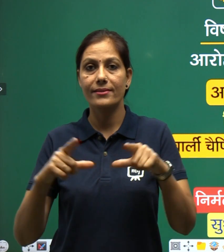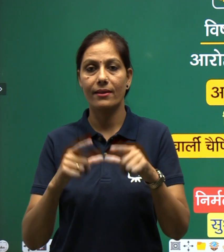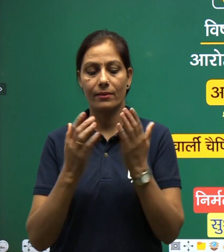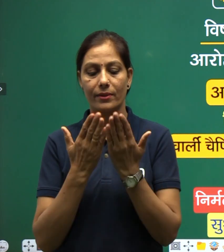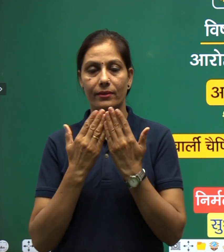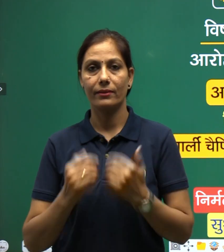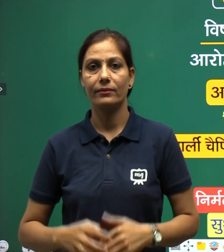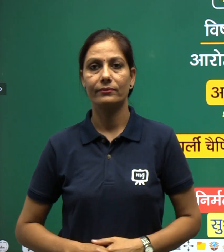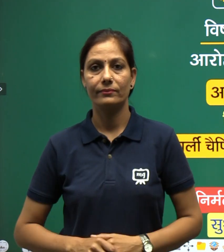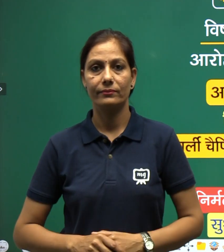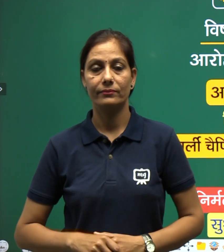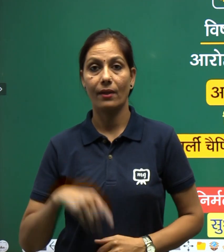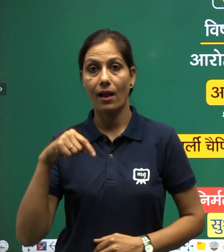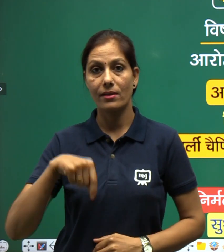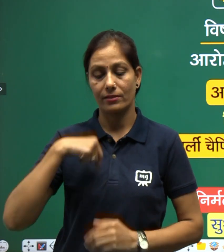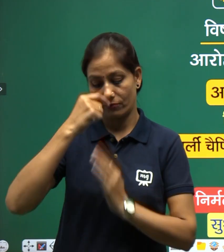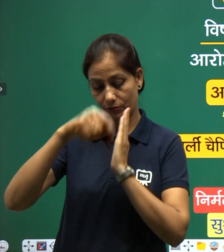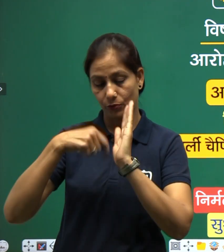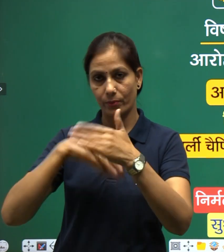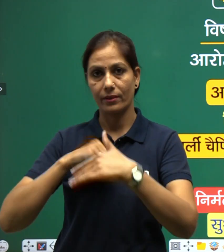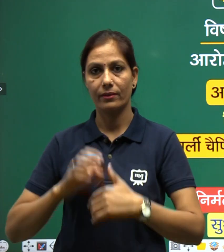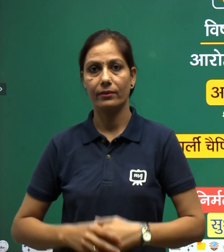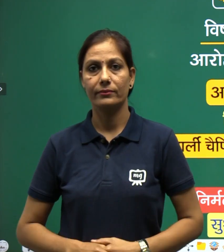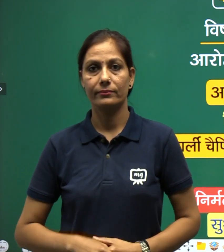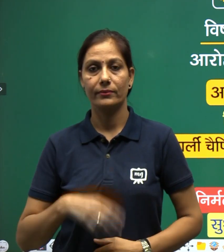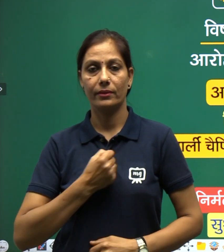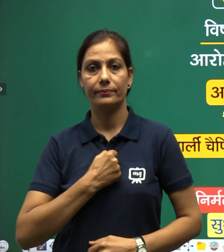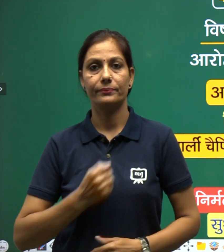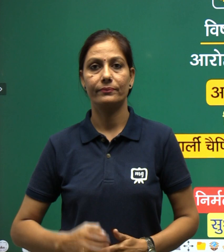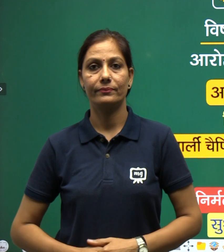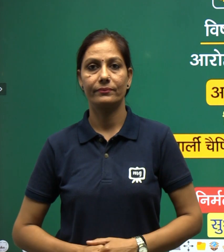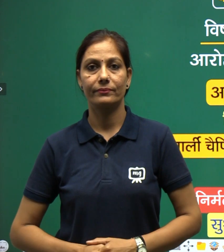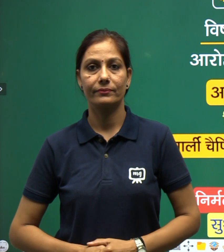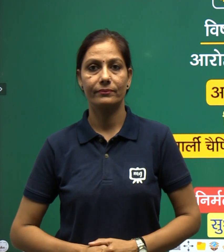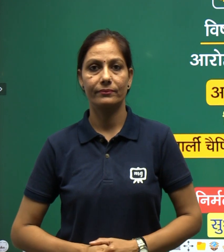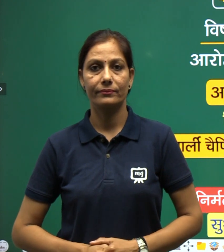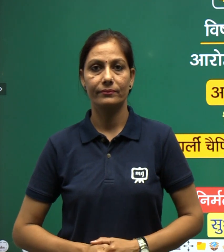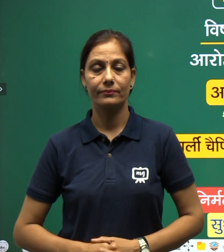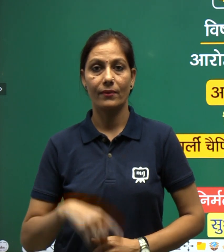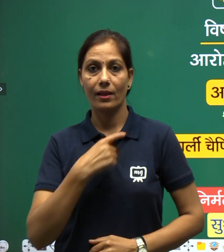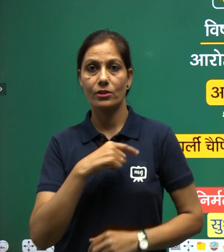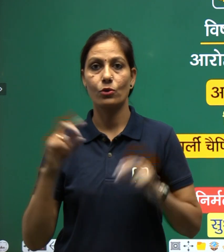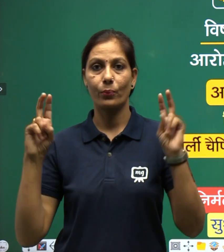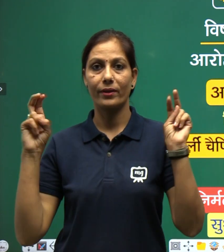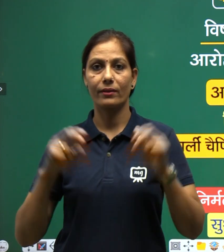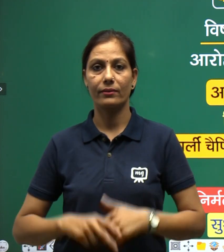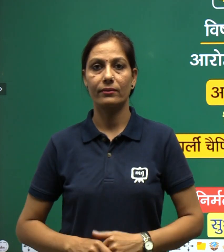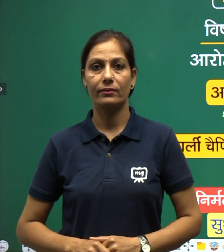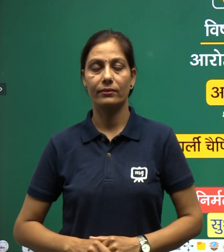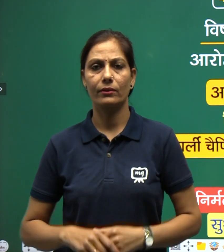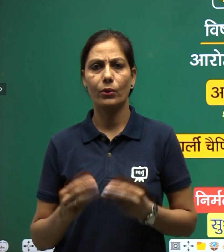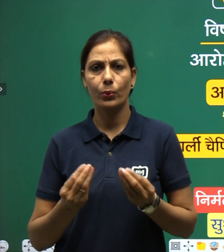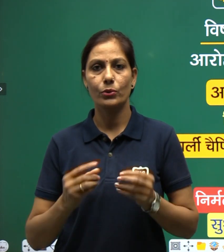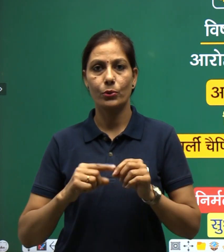था। आज के वीडियो में हम इस अध्याय के